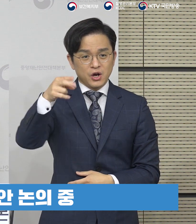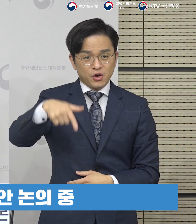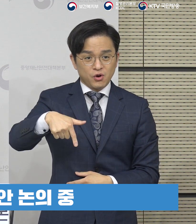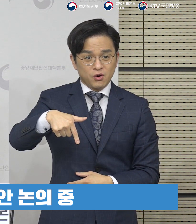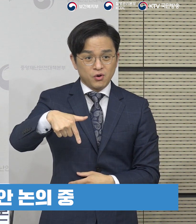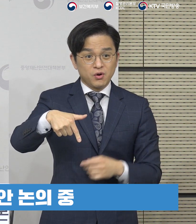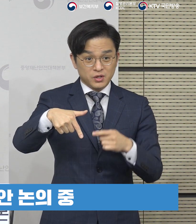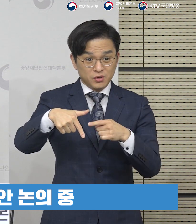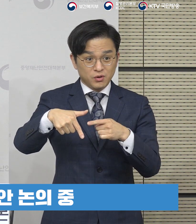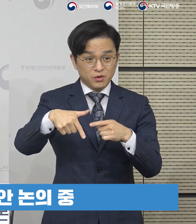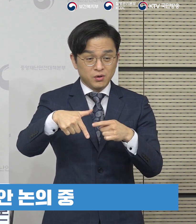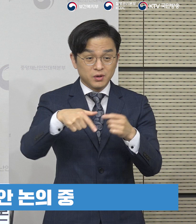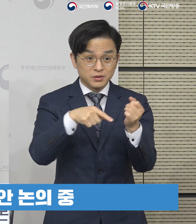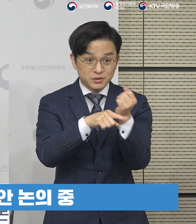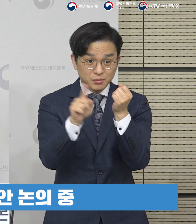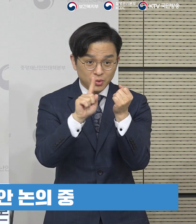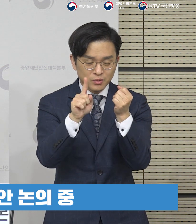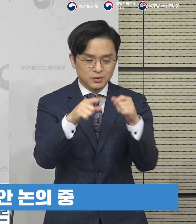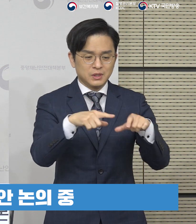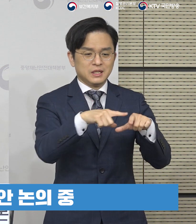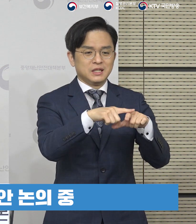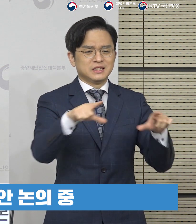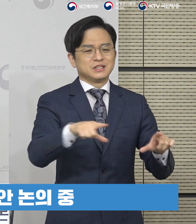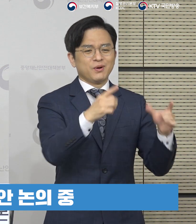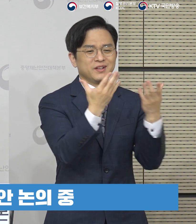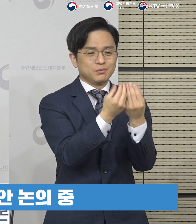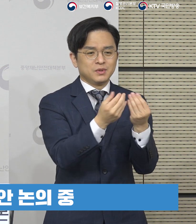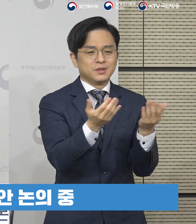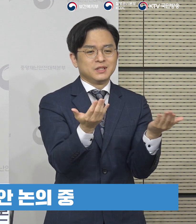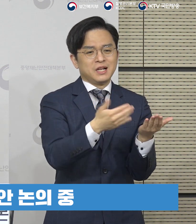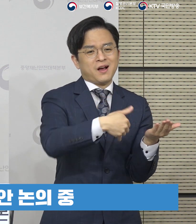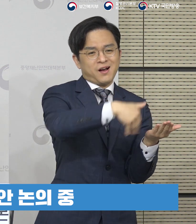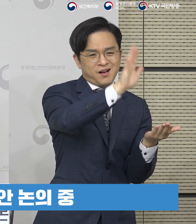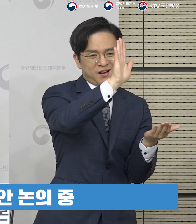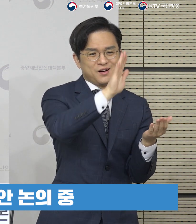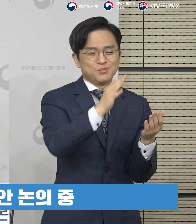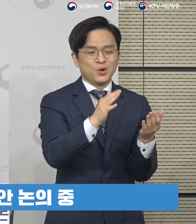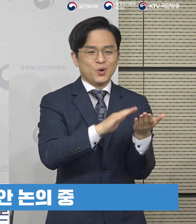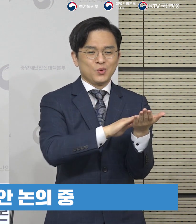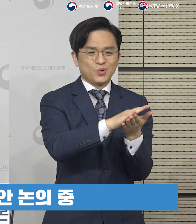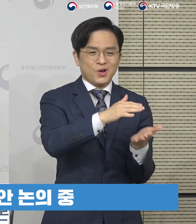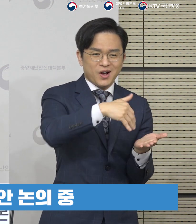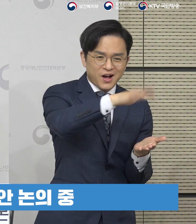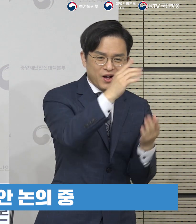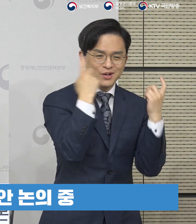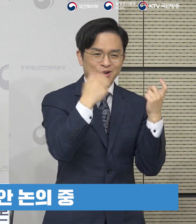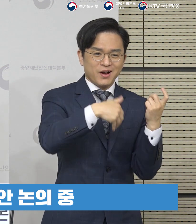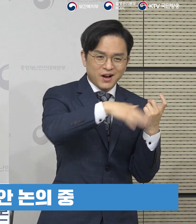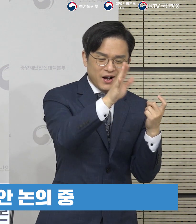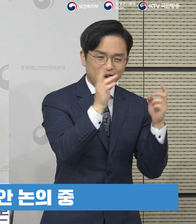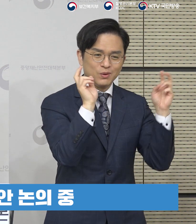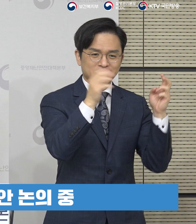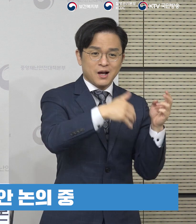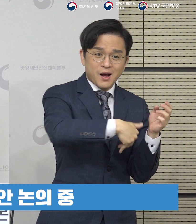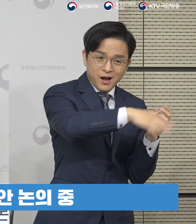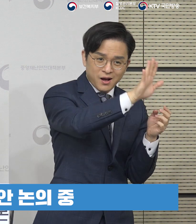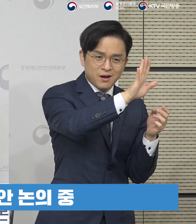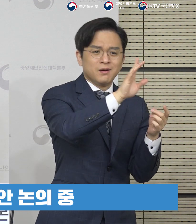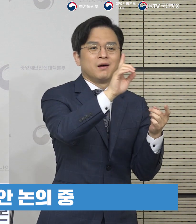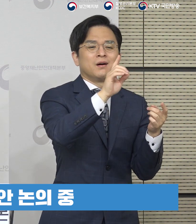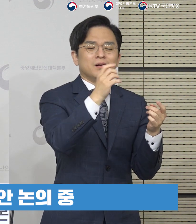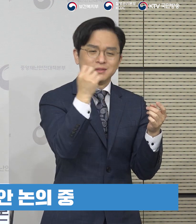일상적 생활을 최대한 유지하면서도 적정한 방역의 조치들을